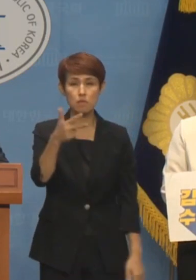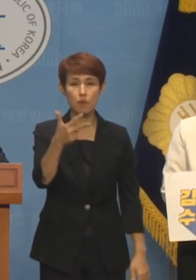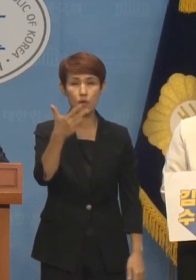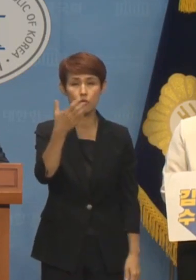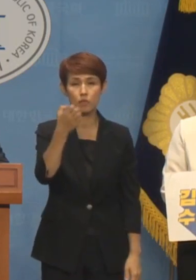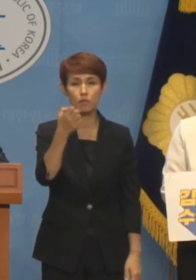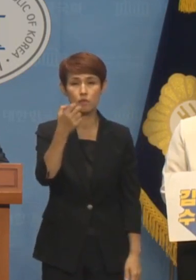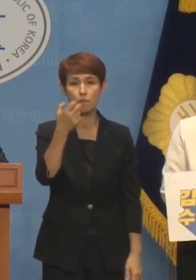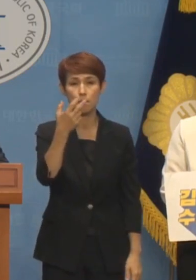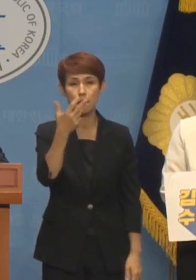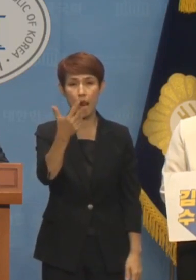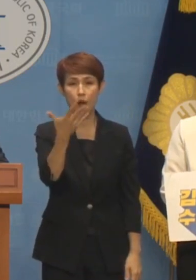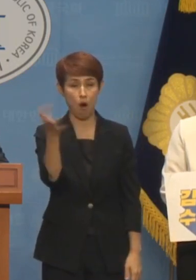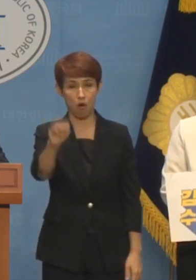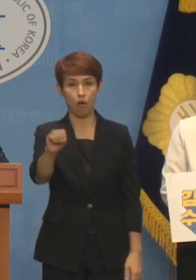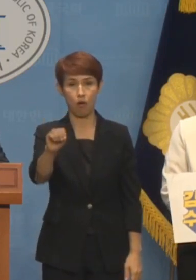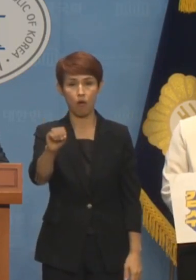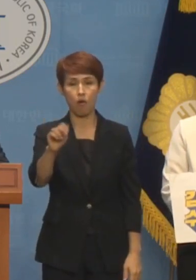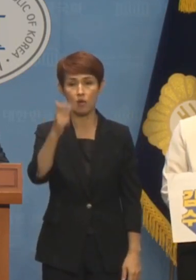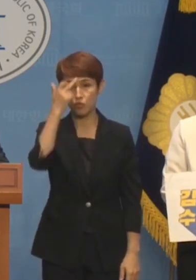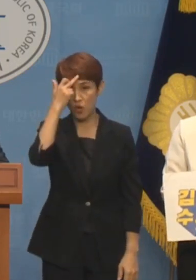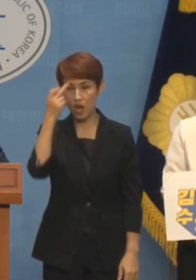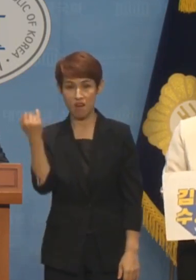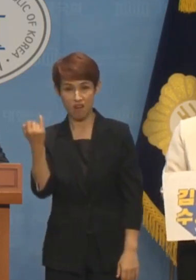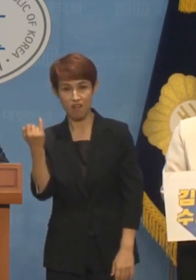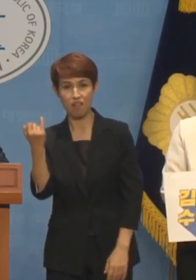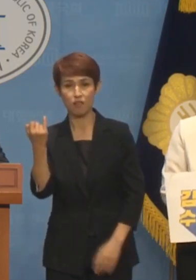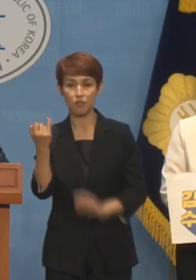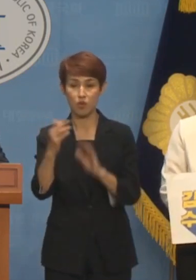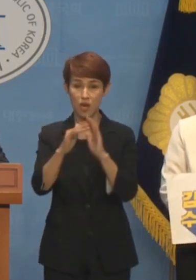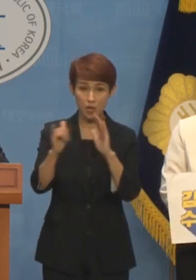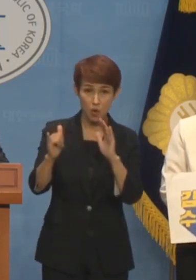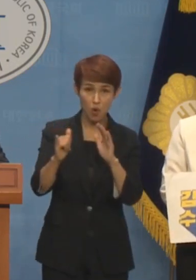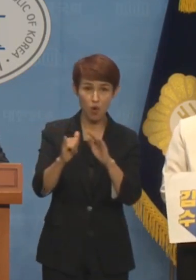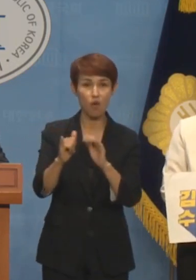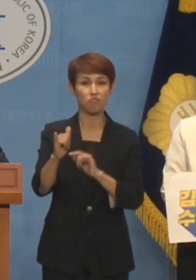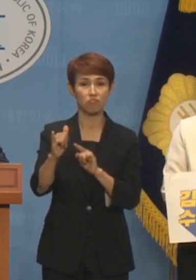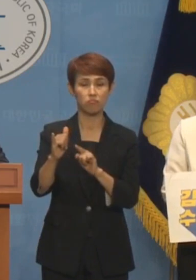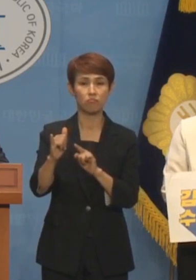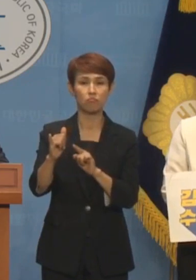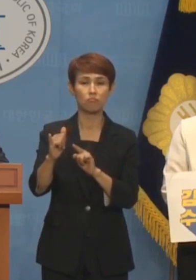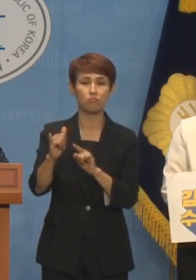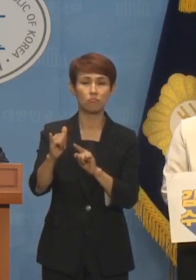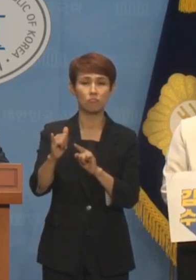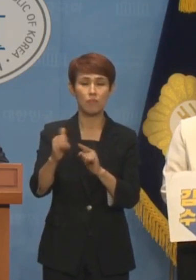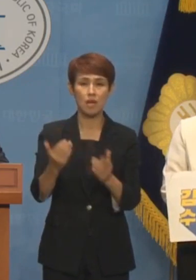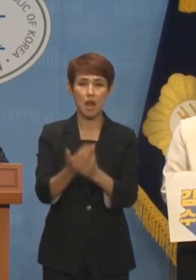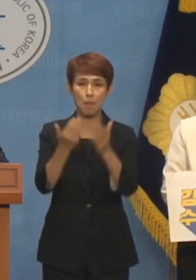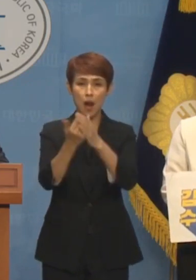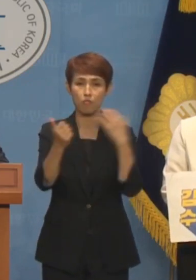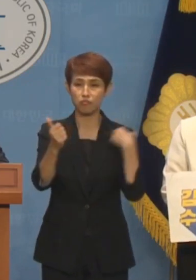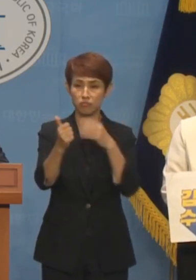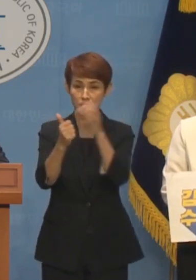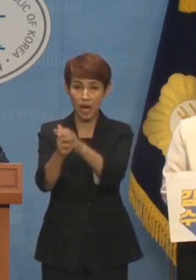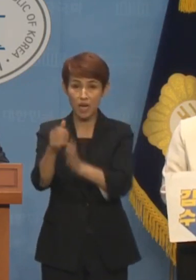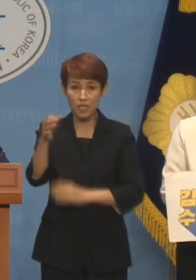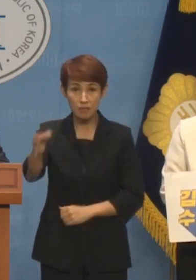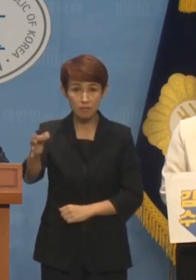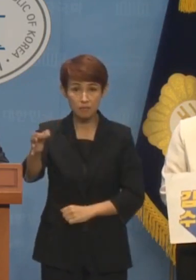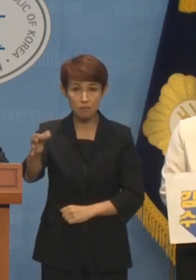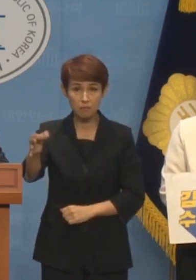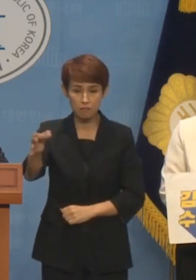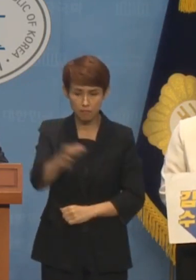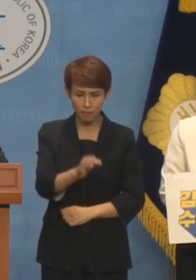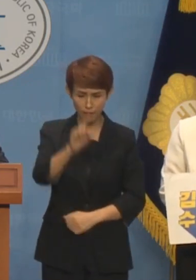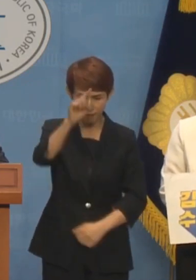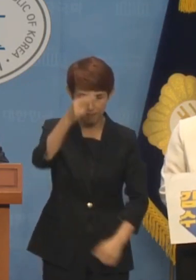달함에도 최은순 여사와 그 가족 일가의 회사는 지자체에 개발 부담금을 단 한 푼도 내지